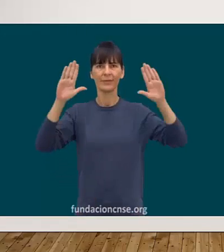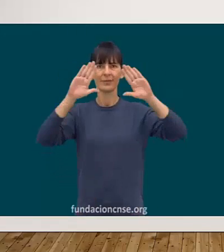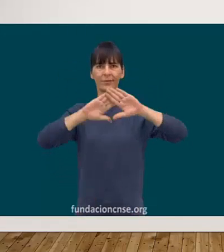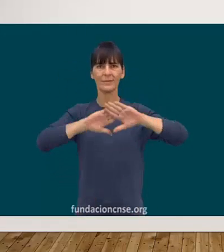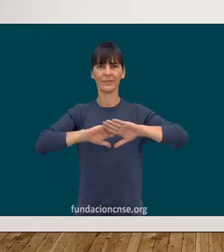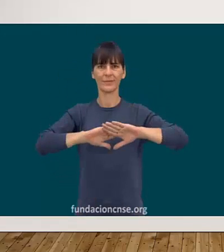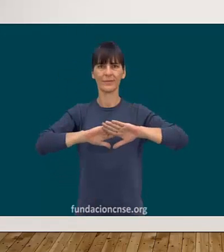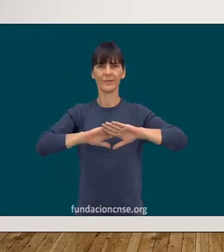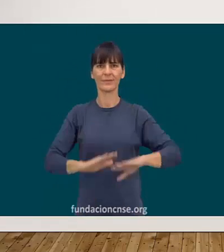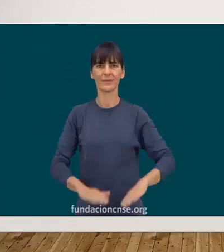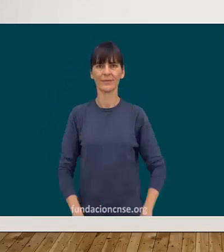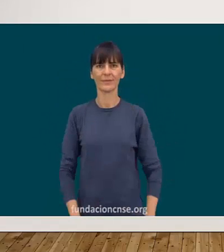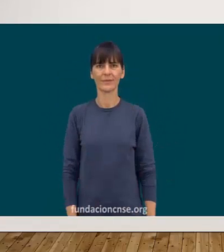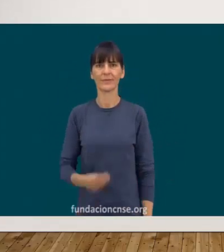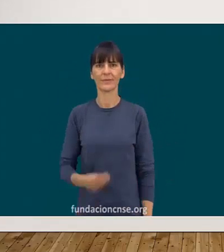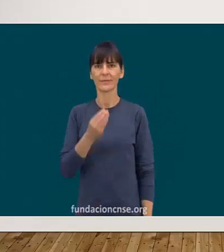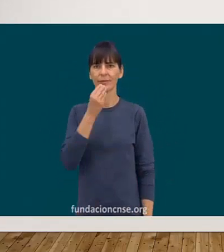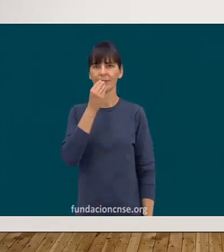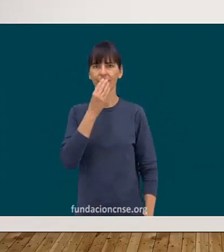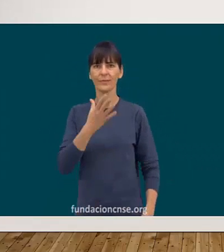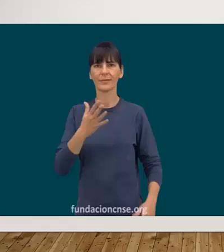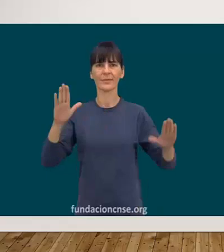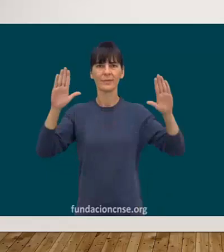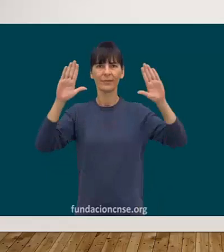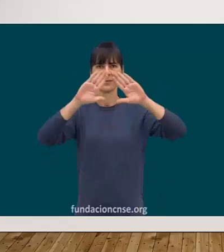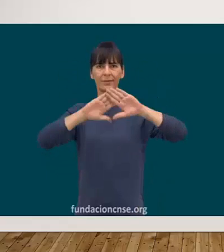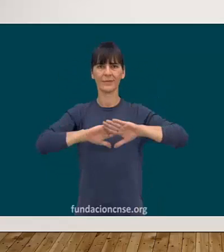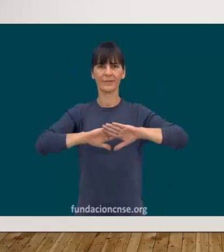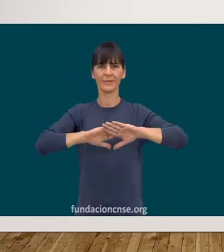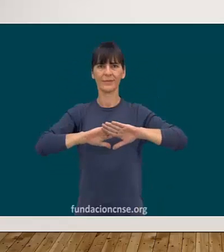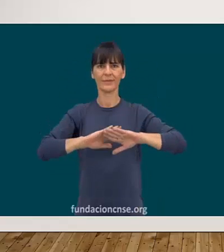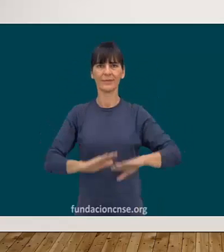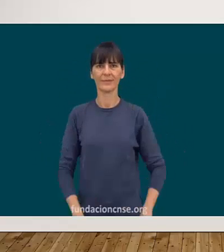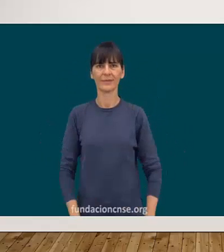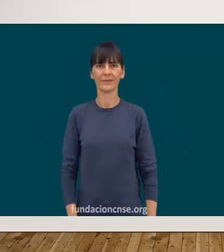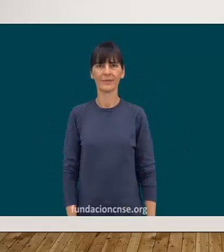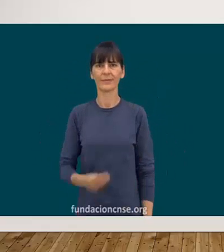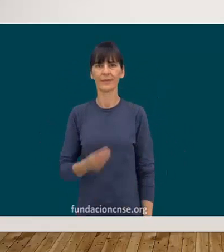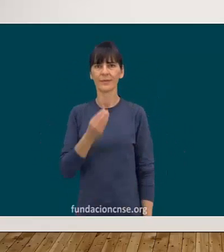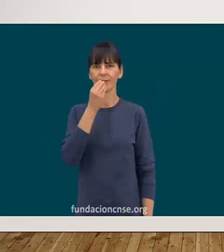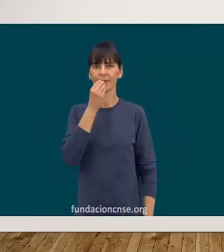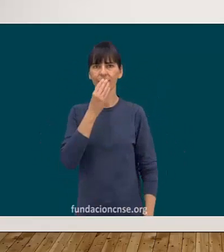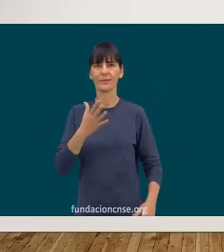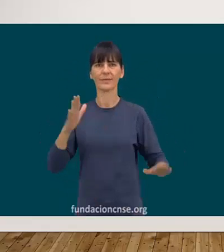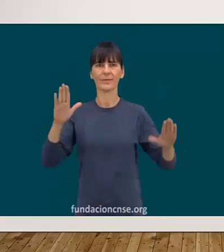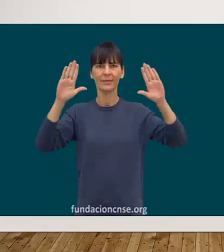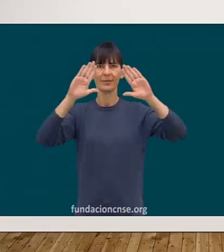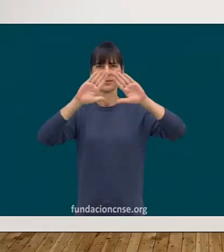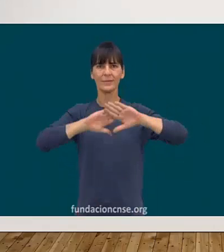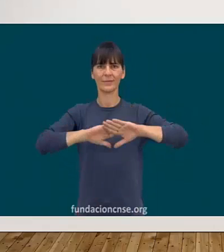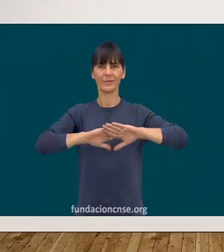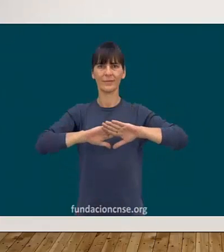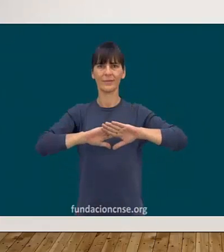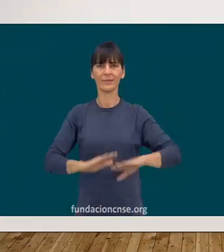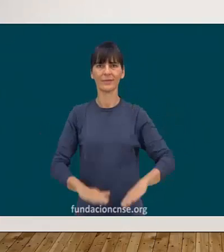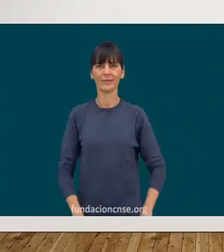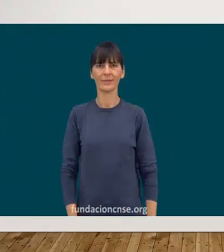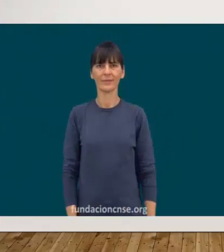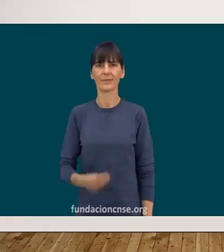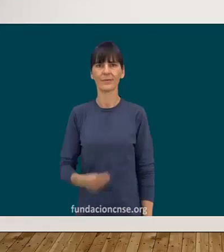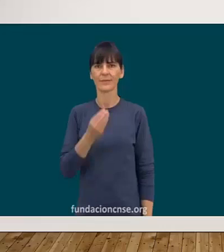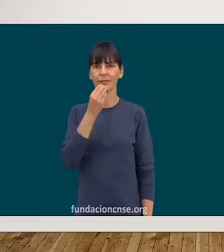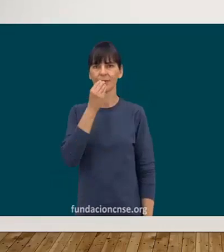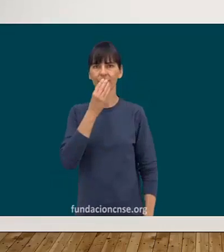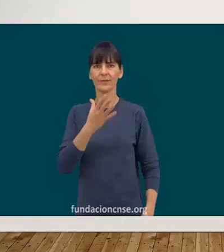actuales no son simplemente efectos de percepción mejorados generales de cualquier forma humana natural, sino que